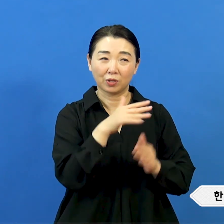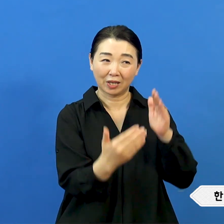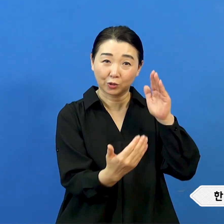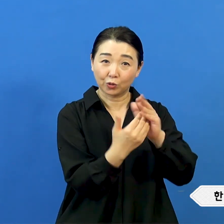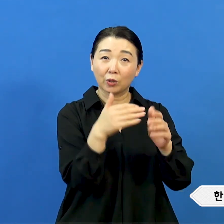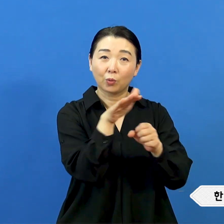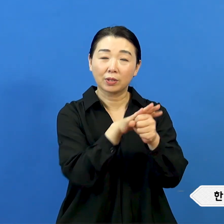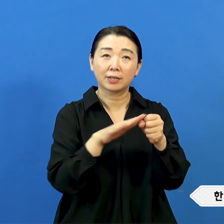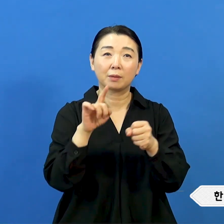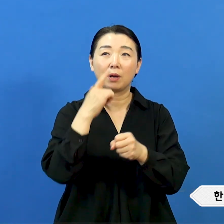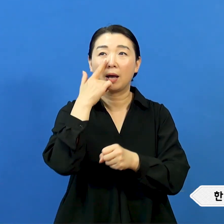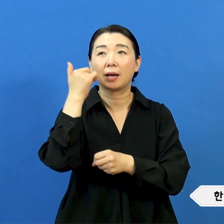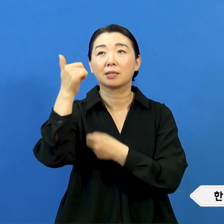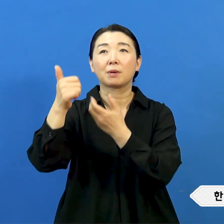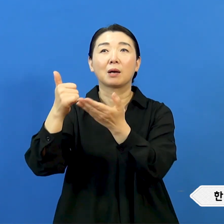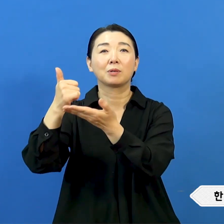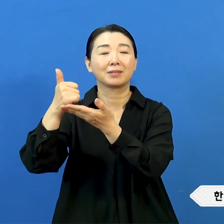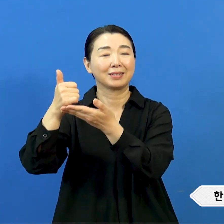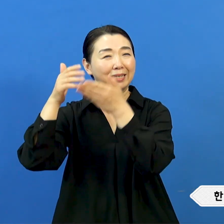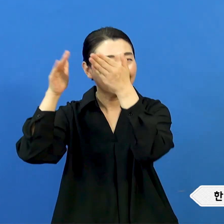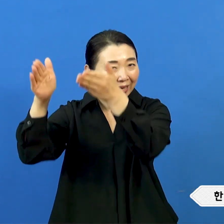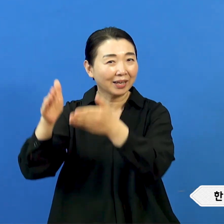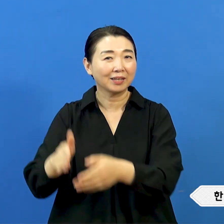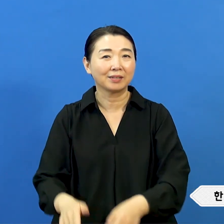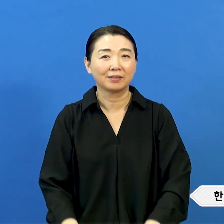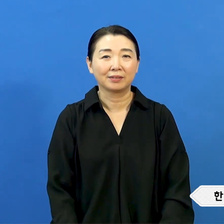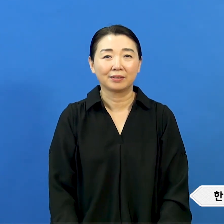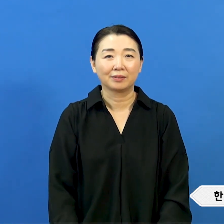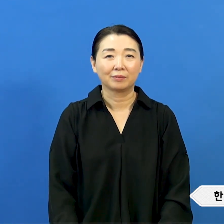사랑은 하나님 아버지를 향하는 것입니다.